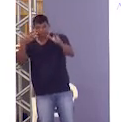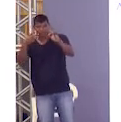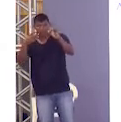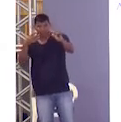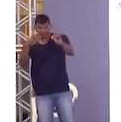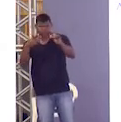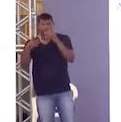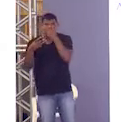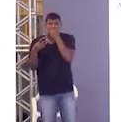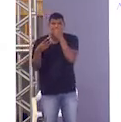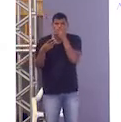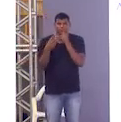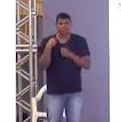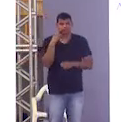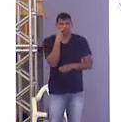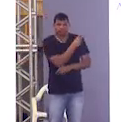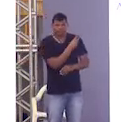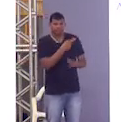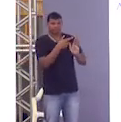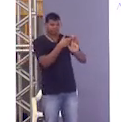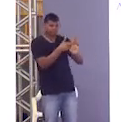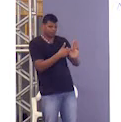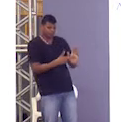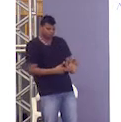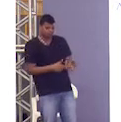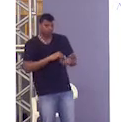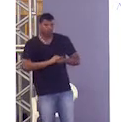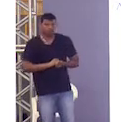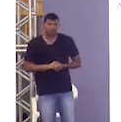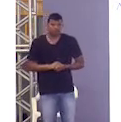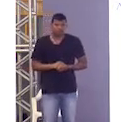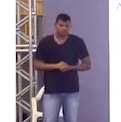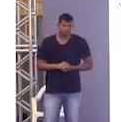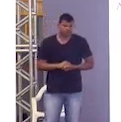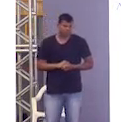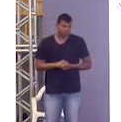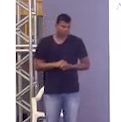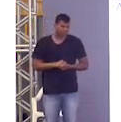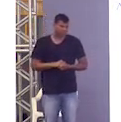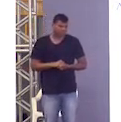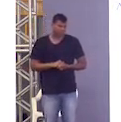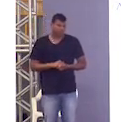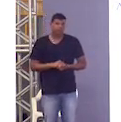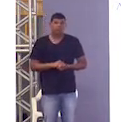inteira seguida do antiperíodo. Olha só como é que fica aí, ó.